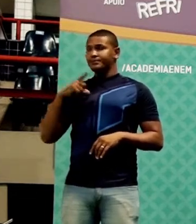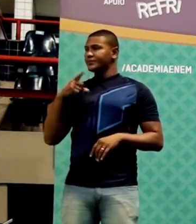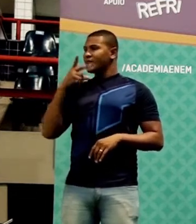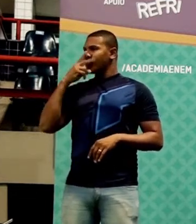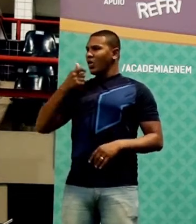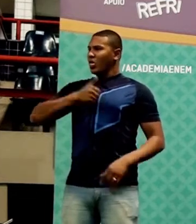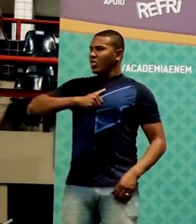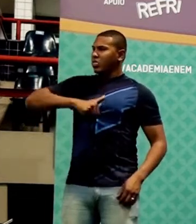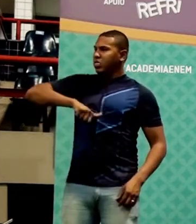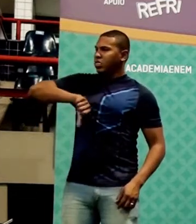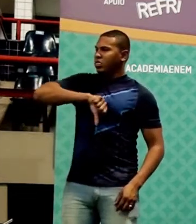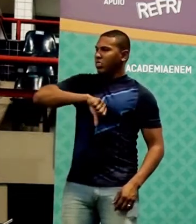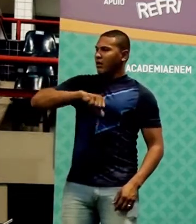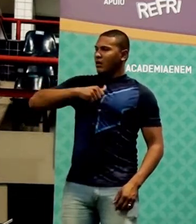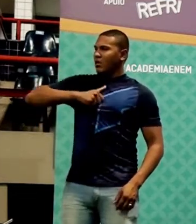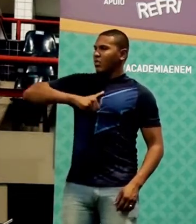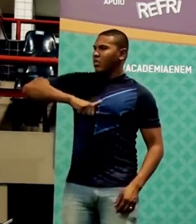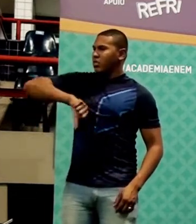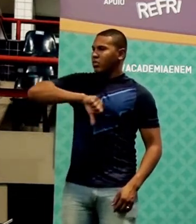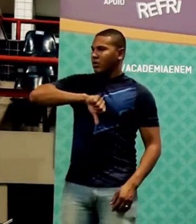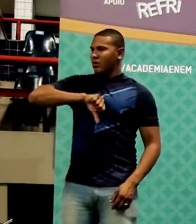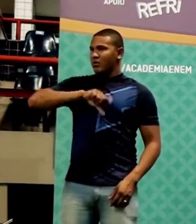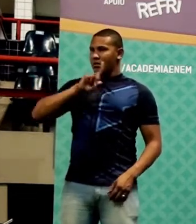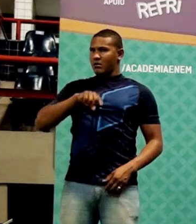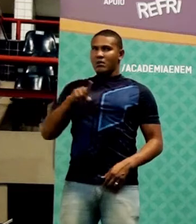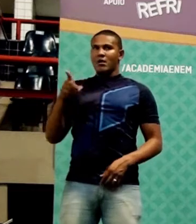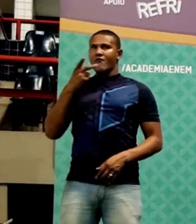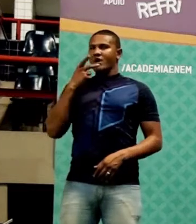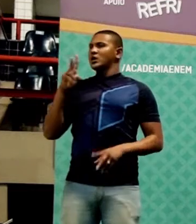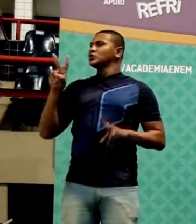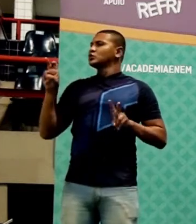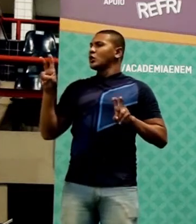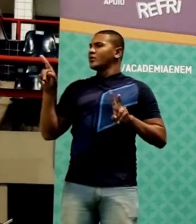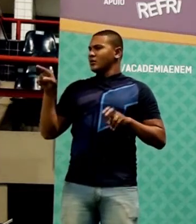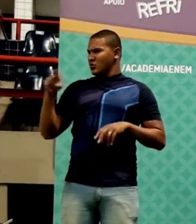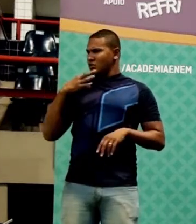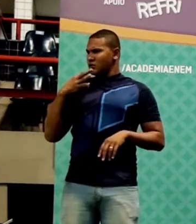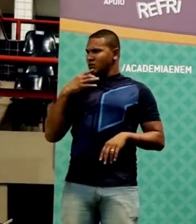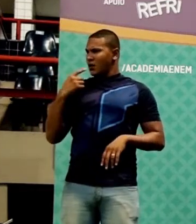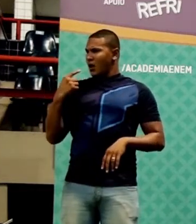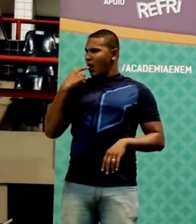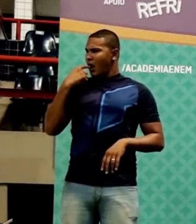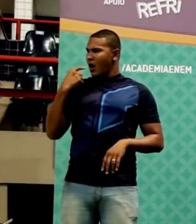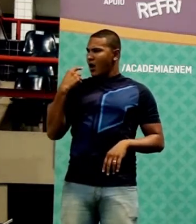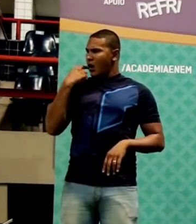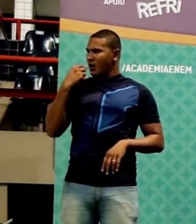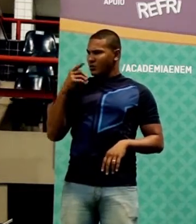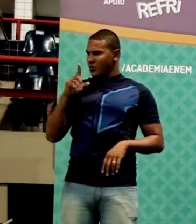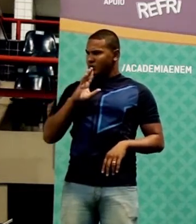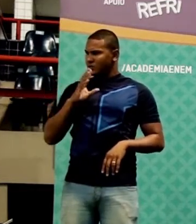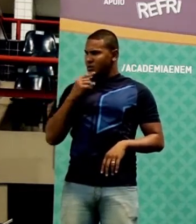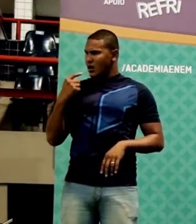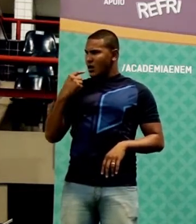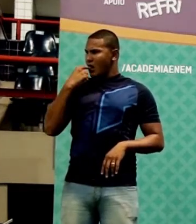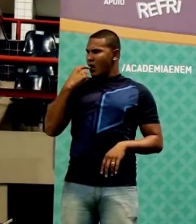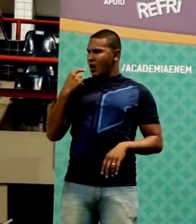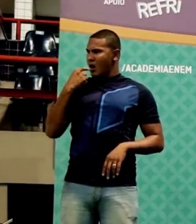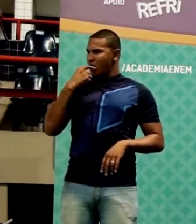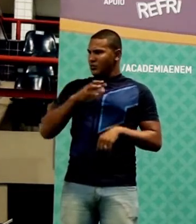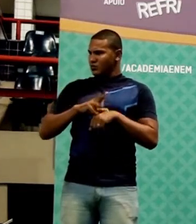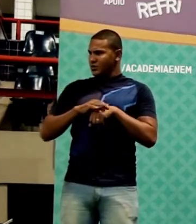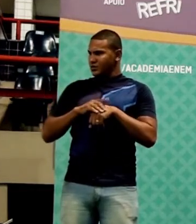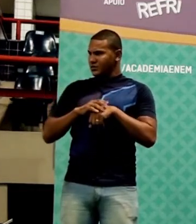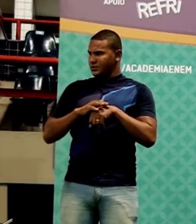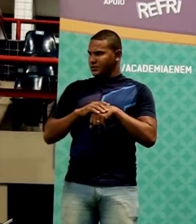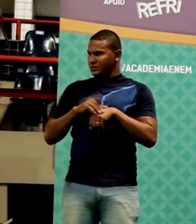caiu na prova do Enem, caiu uma questão sobre bulimia. O que é a bulimia? Anorexia. A pessoa, ela está com o